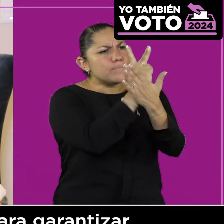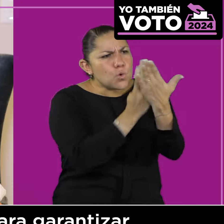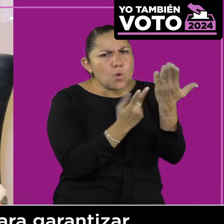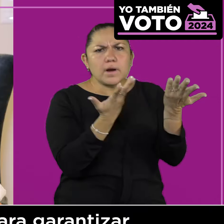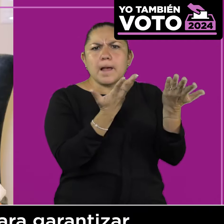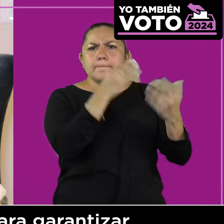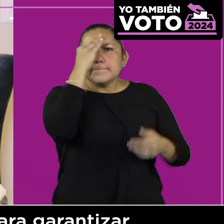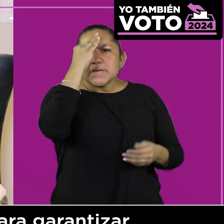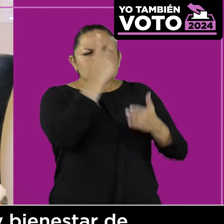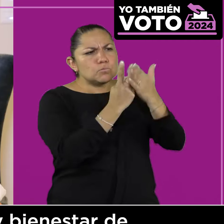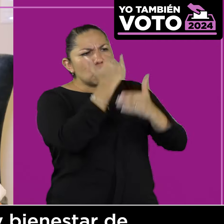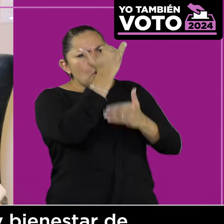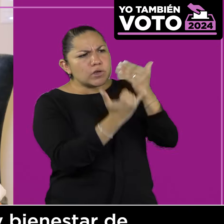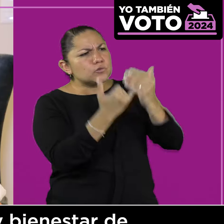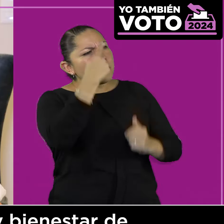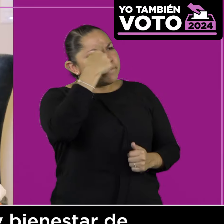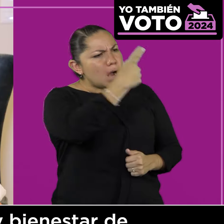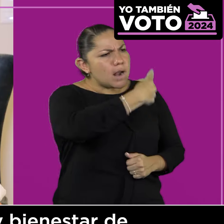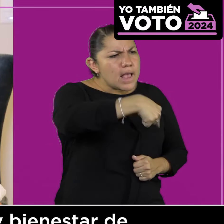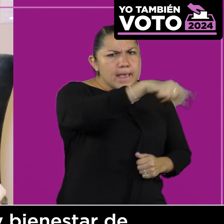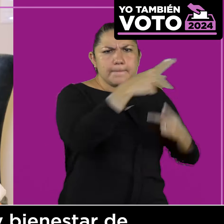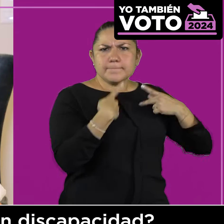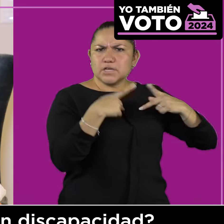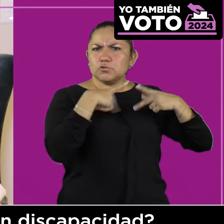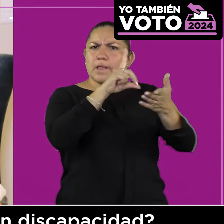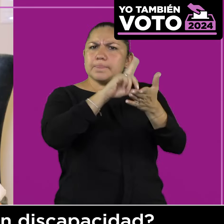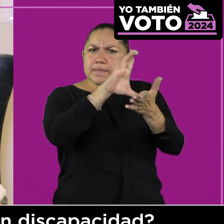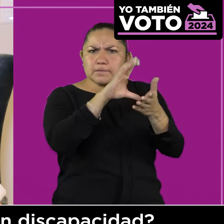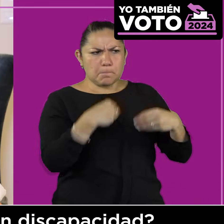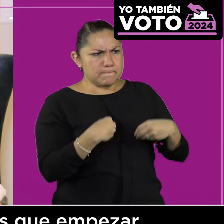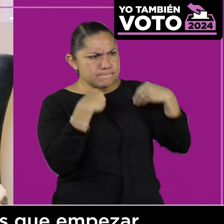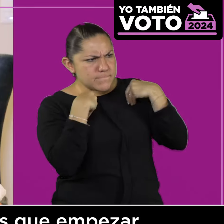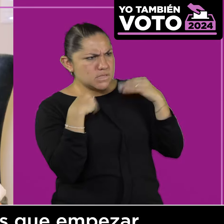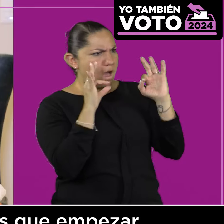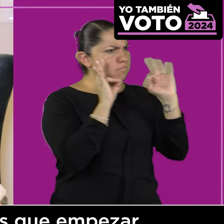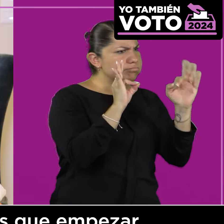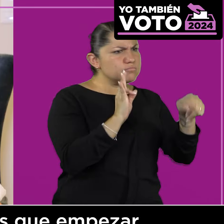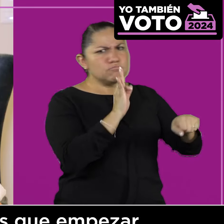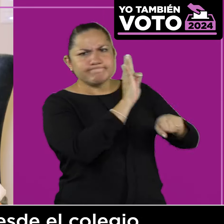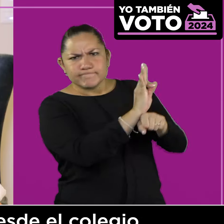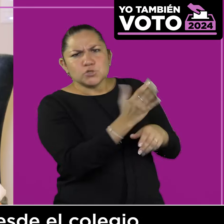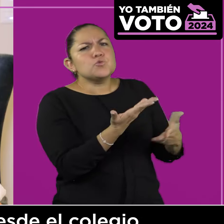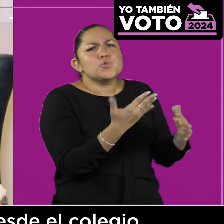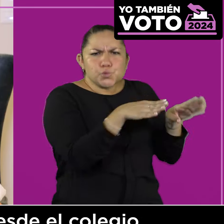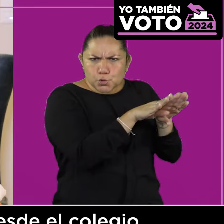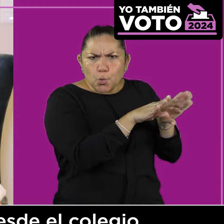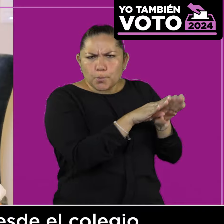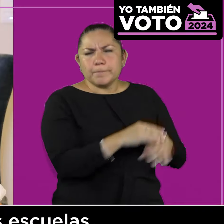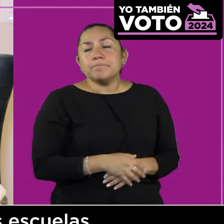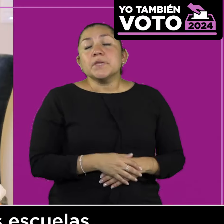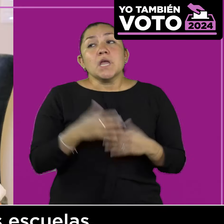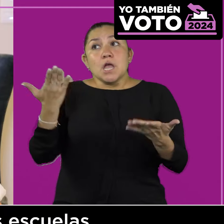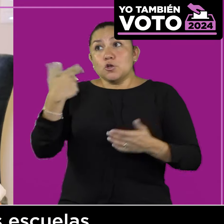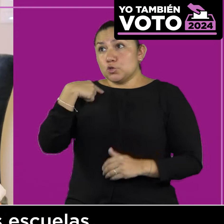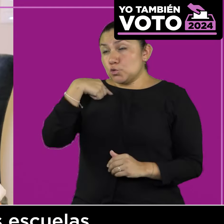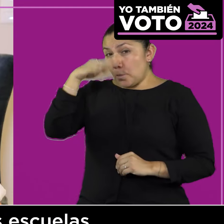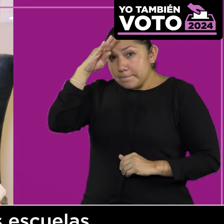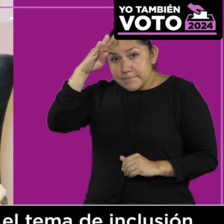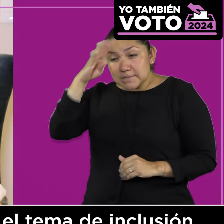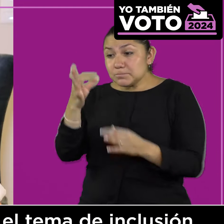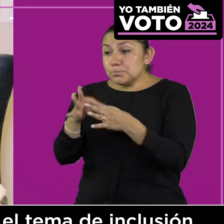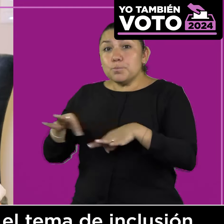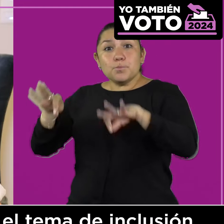necesarios para garantizar la inclusión y bienestar de las personas con discapacidad claro tenemos que empezar yo creo que desde el colegio de las